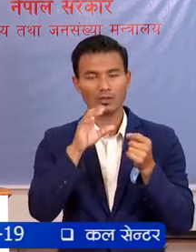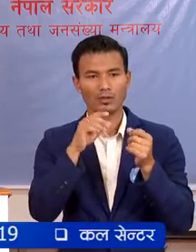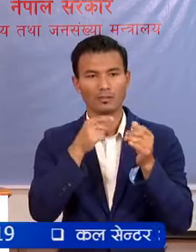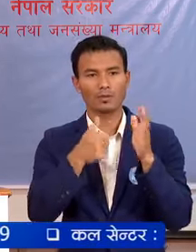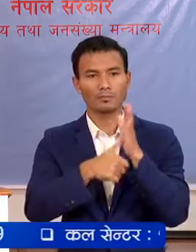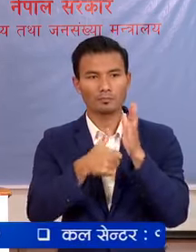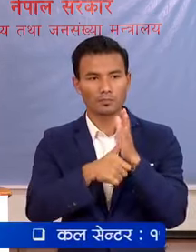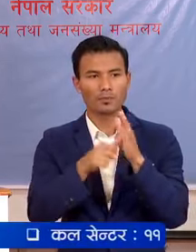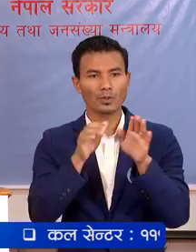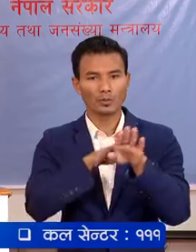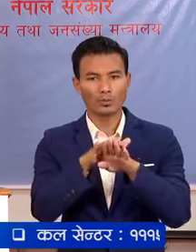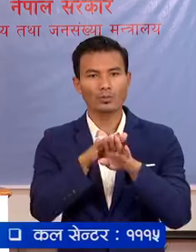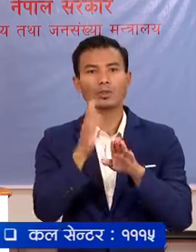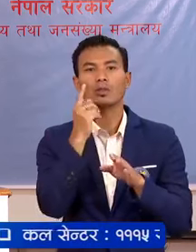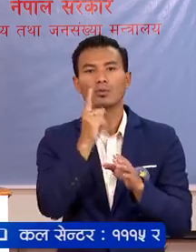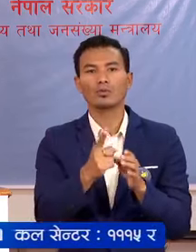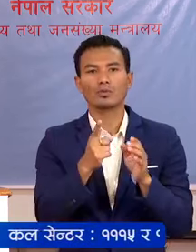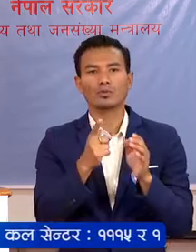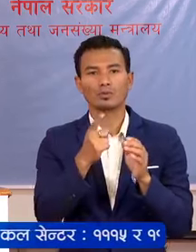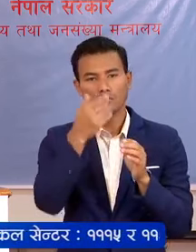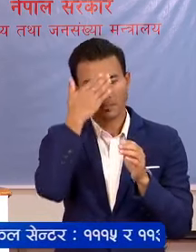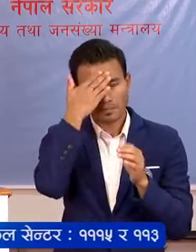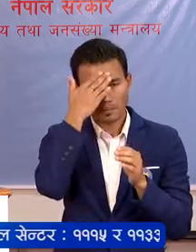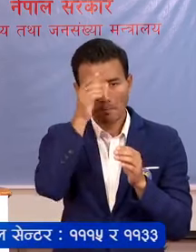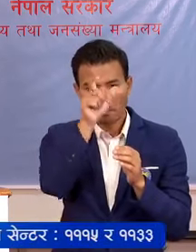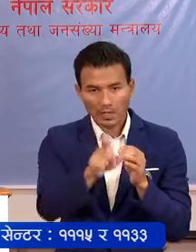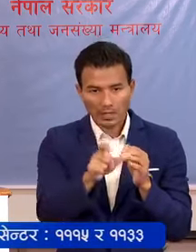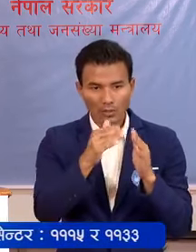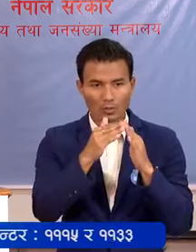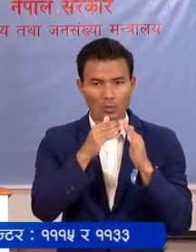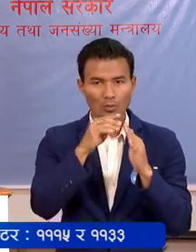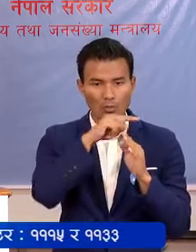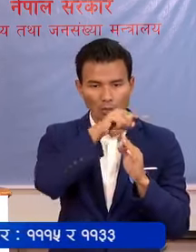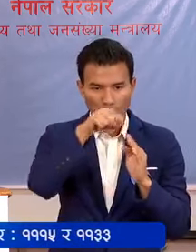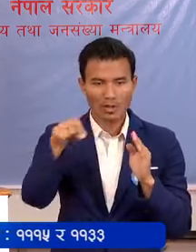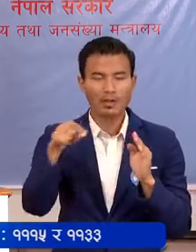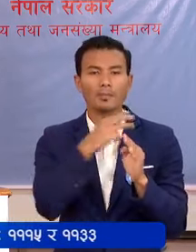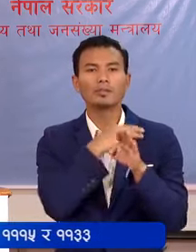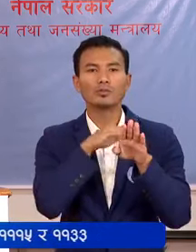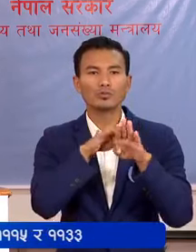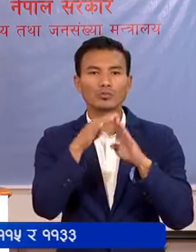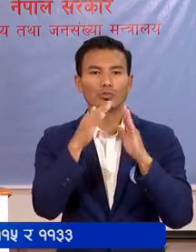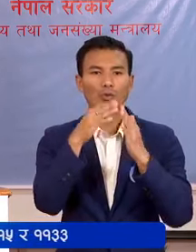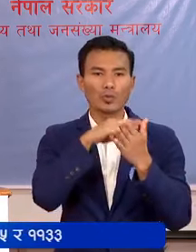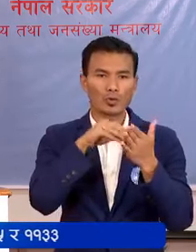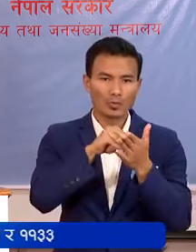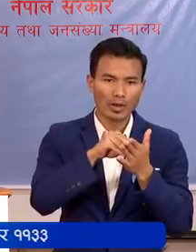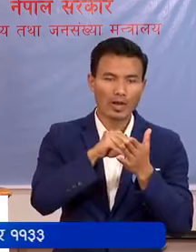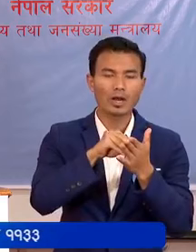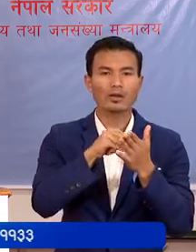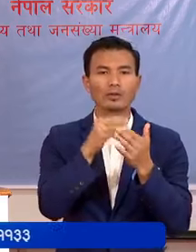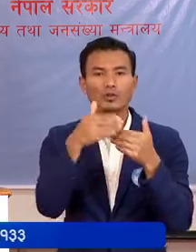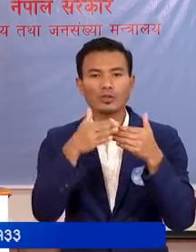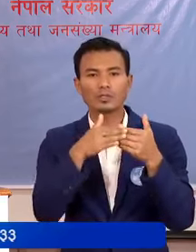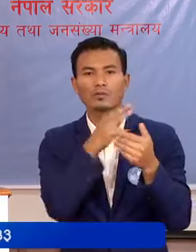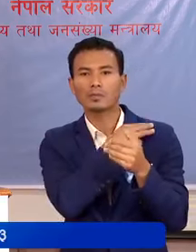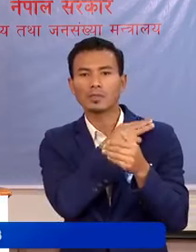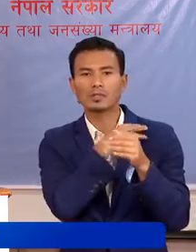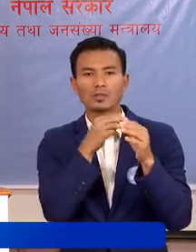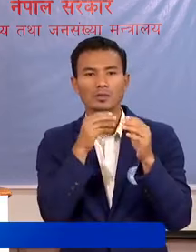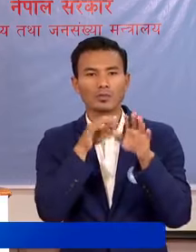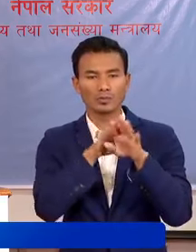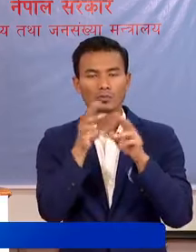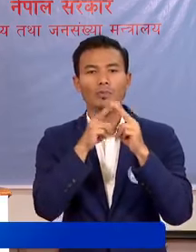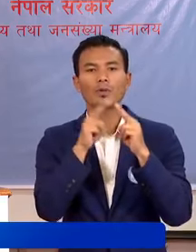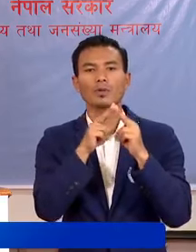क्ये हो संक्रमित ब्यक्ति हरुको अरी परिका मान्छे हरु वहार को परिवार का सदेशे वहार को नजिक को संपर्कमा रहेका